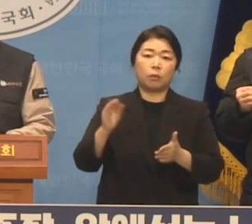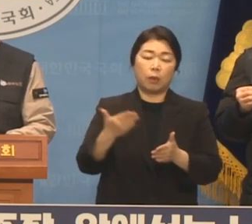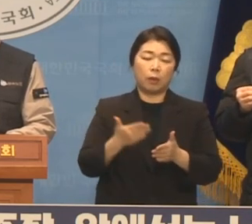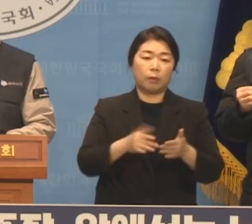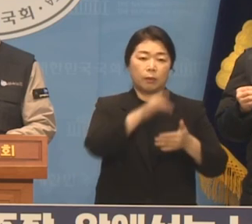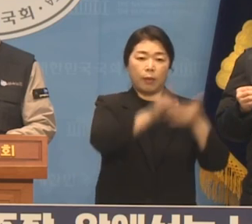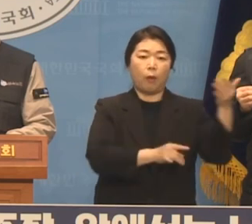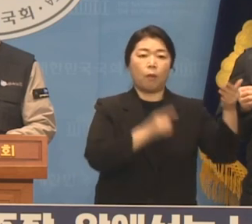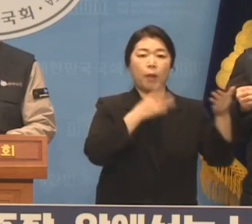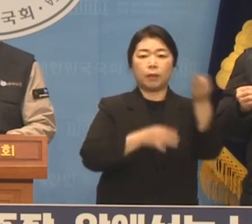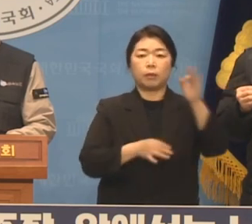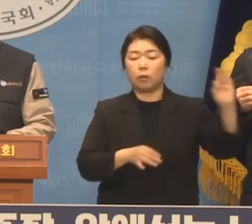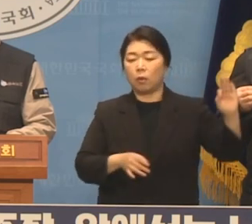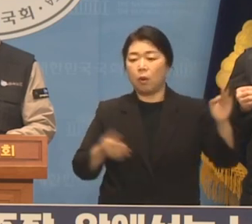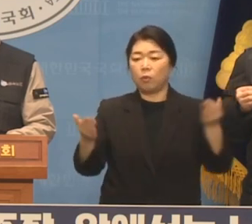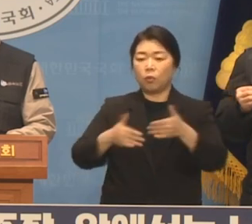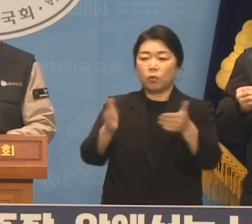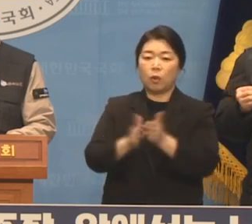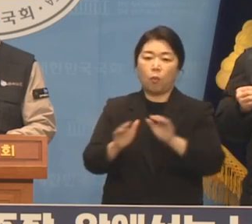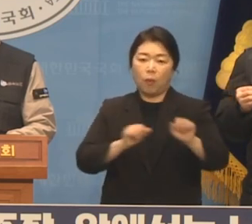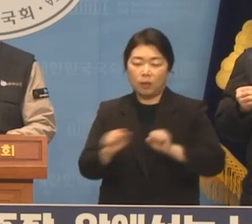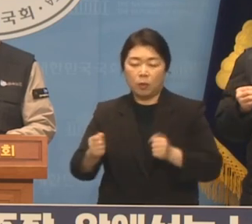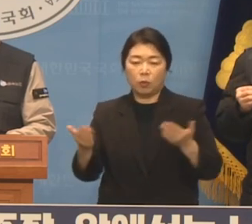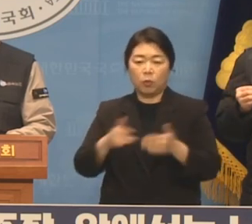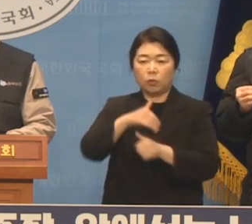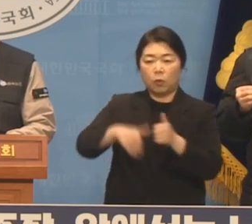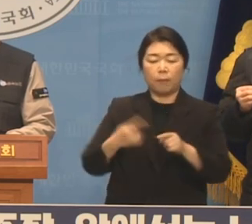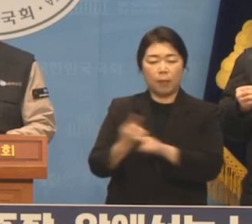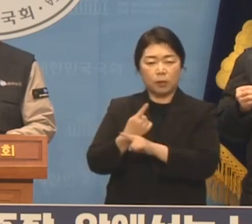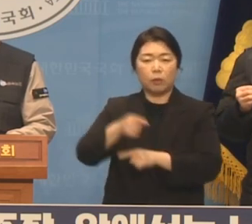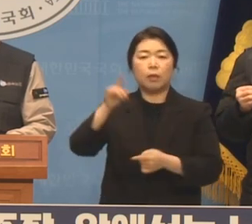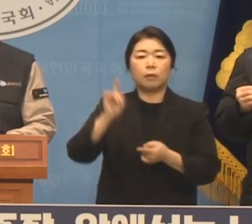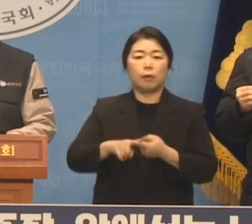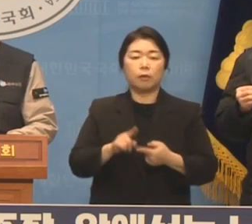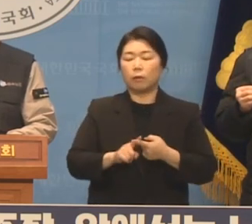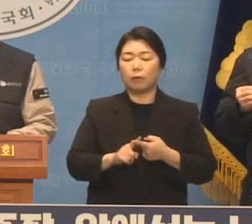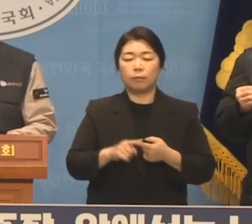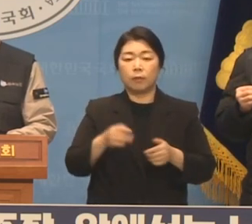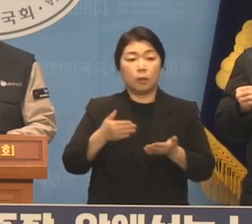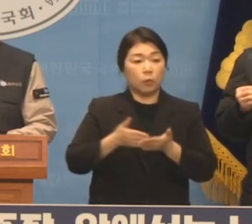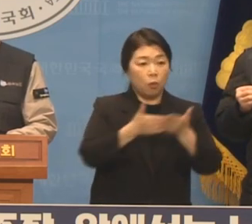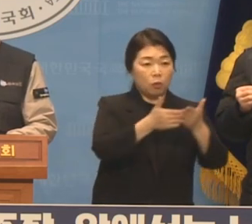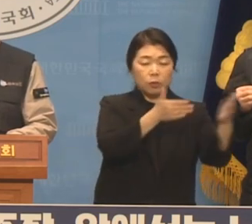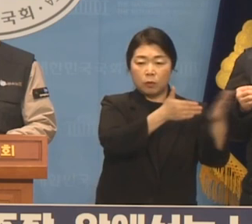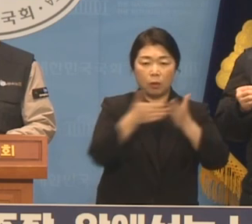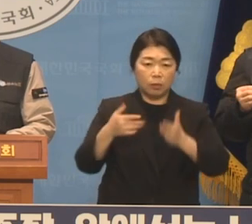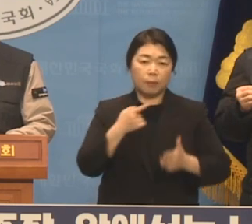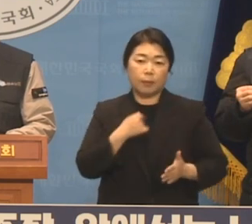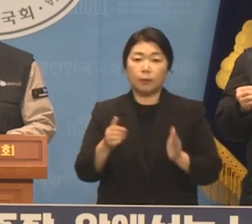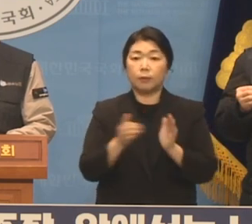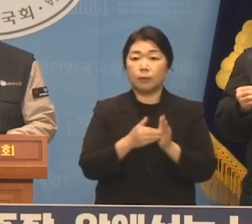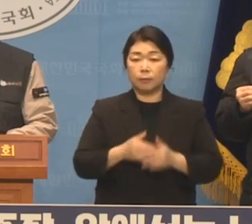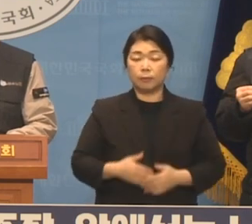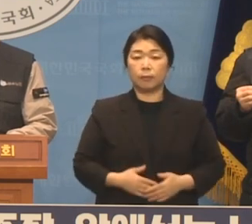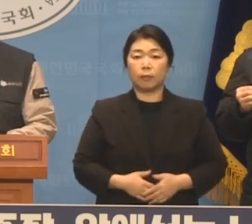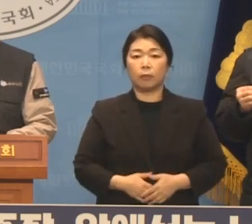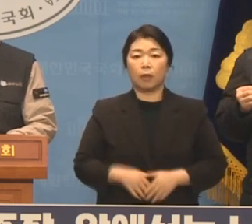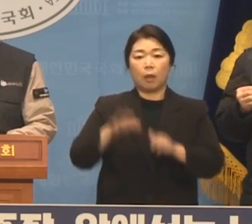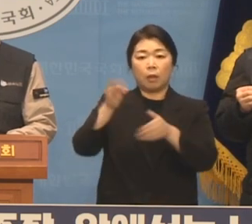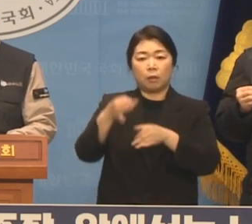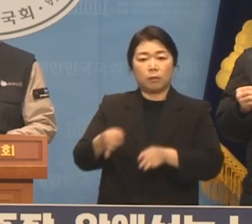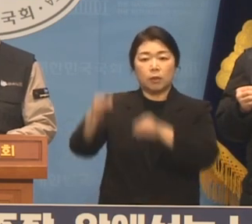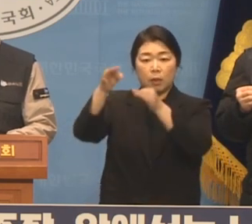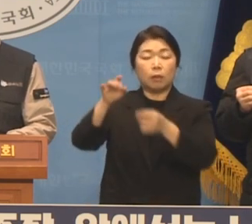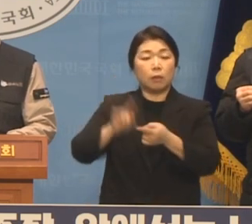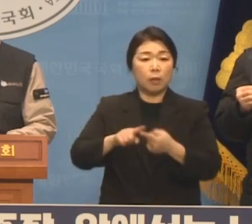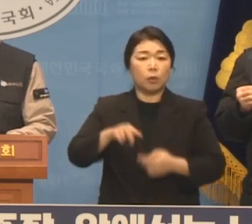인정하고 노동자 활동, 노동 조건 향상 등의 대부분 요구를 거부하고 있습니다. 임금 인상에